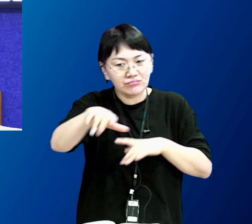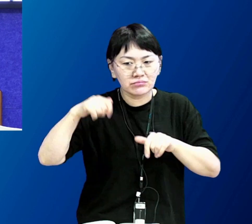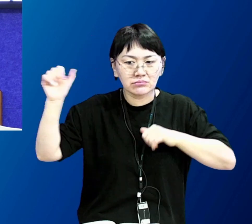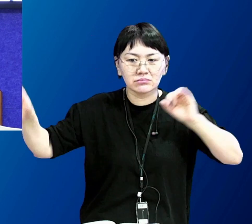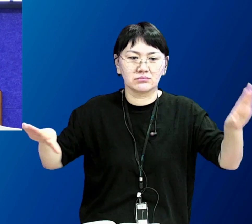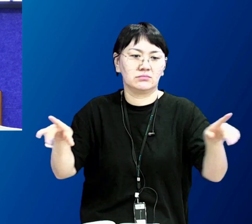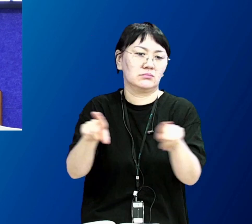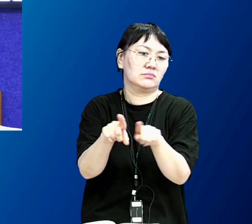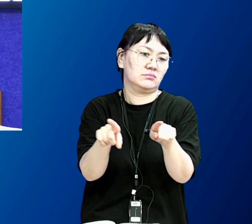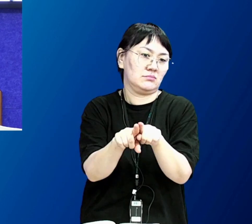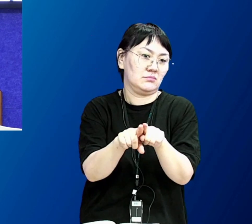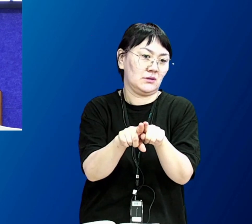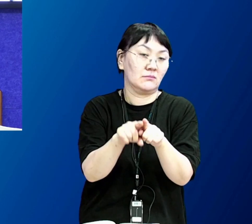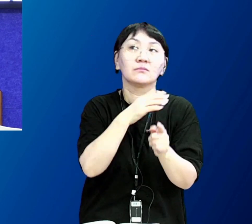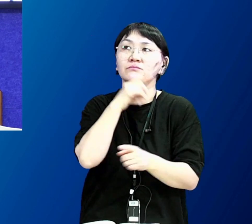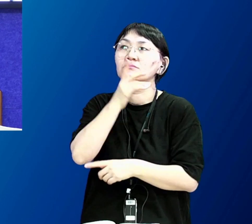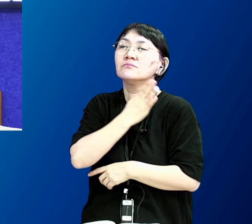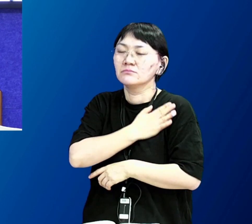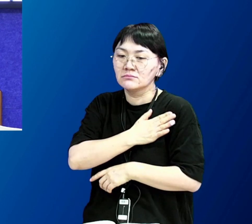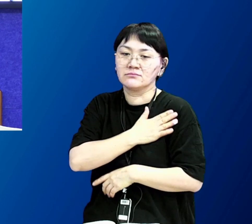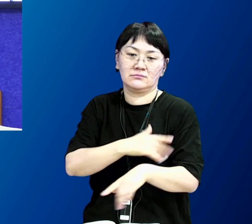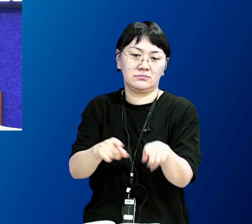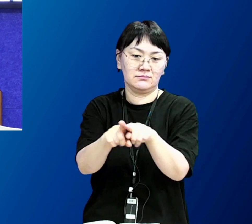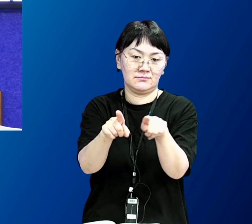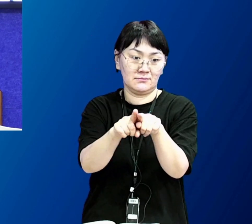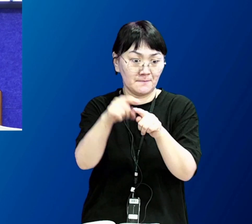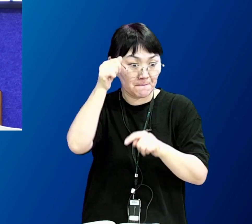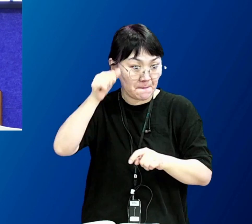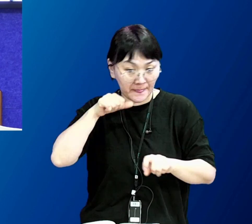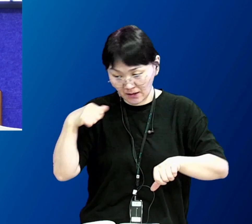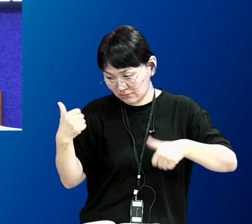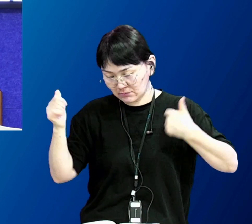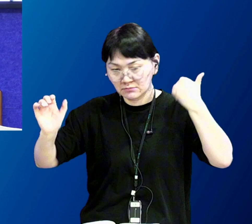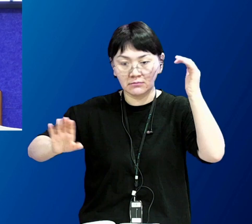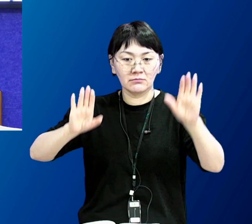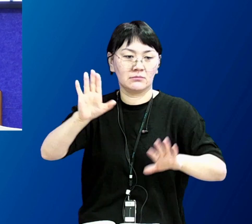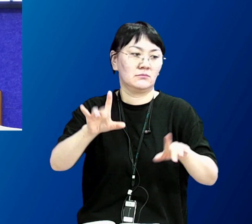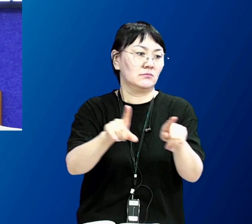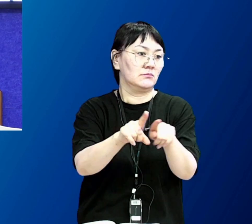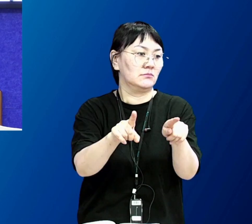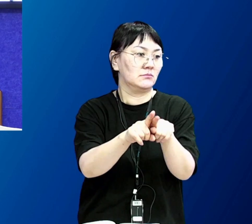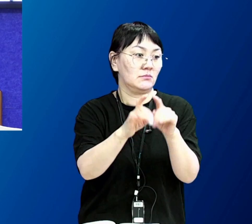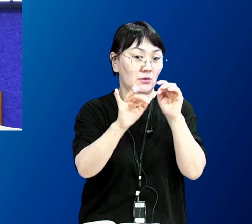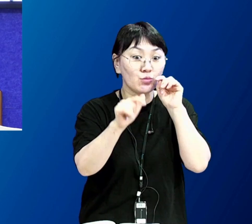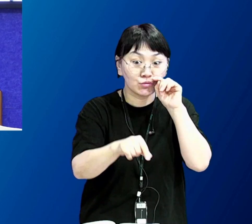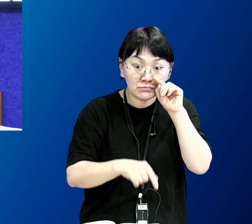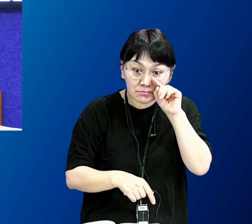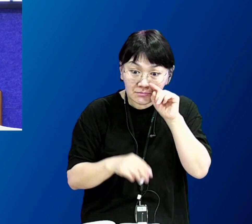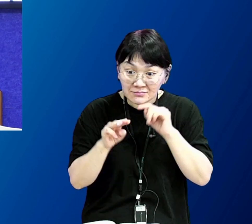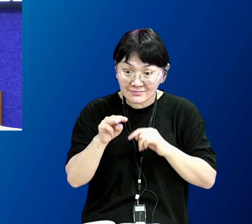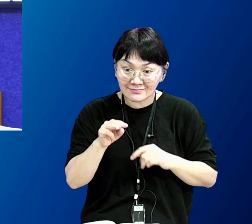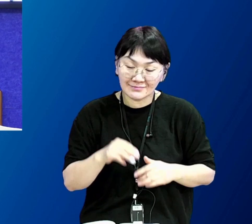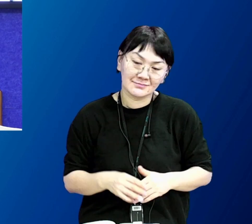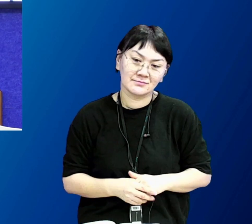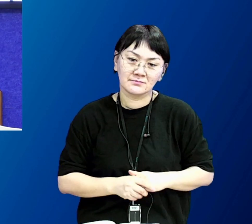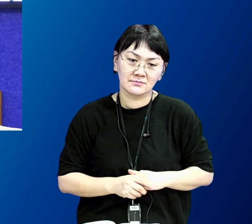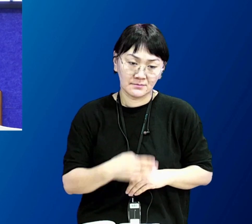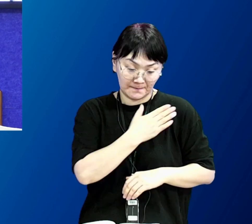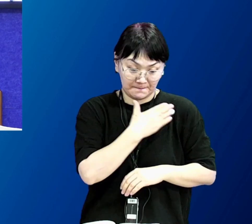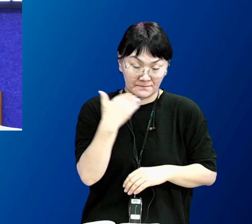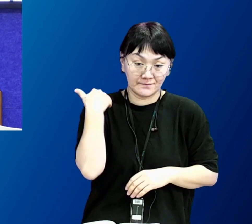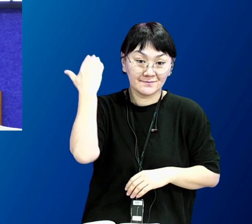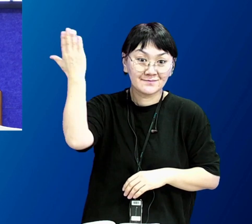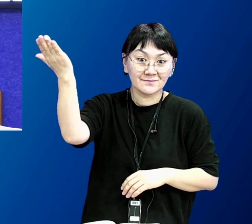хэрэг эзнийг хайрлж байгаа хэрэг ахын дүүсээ хайрлж байгаа хэрэг үст. Эзэн байж